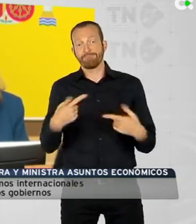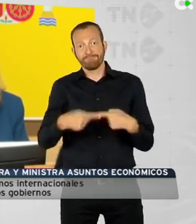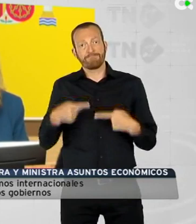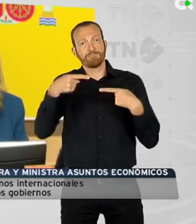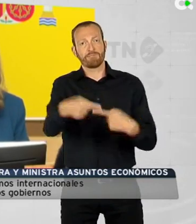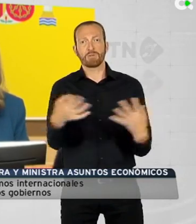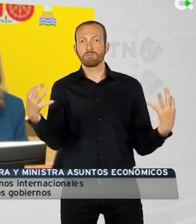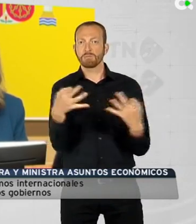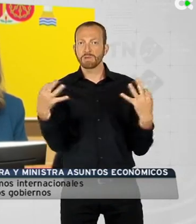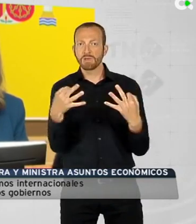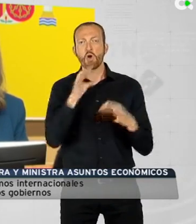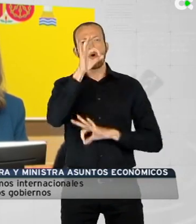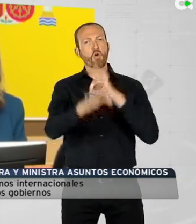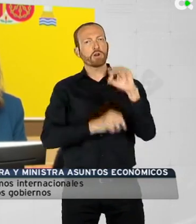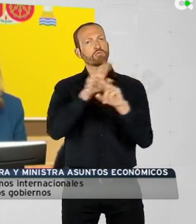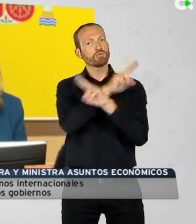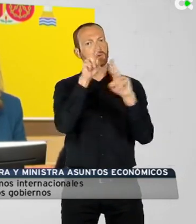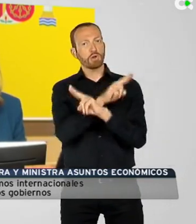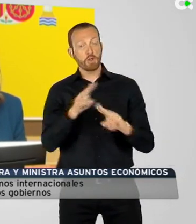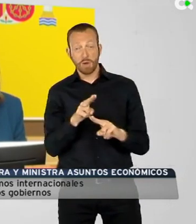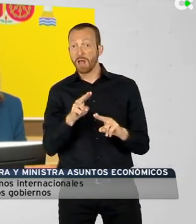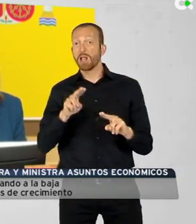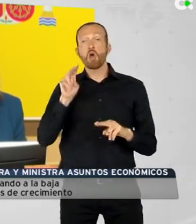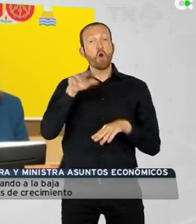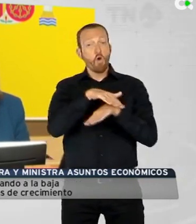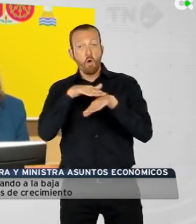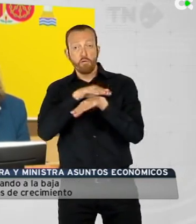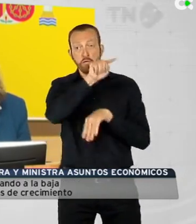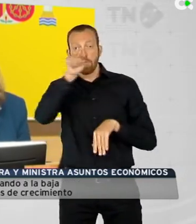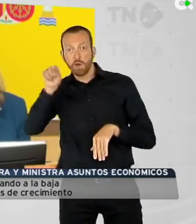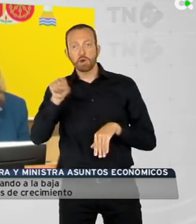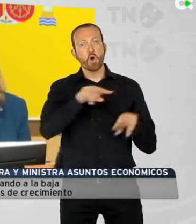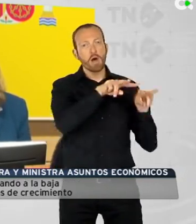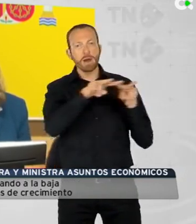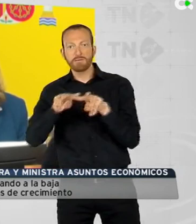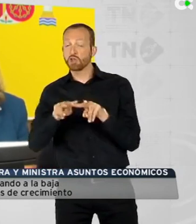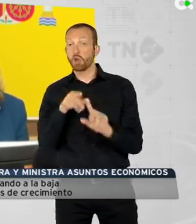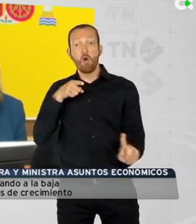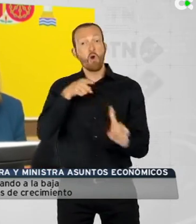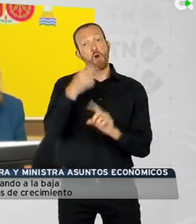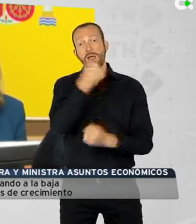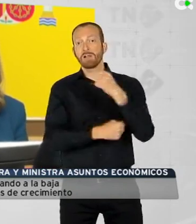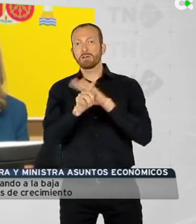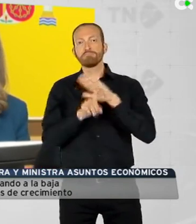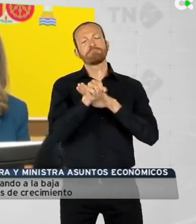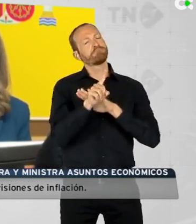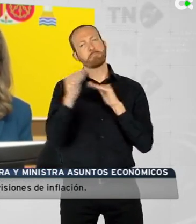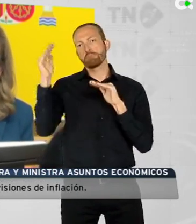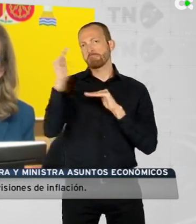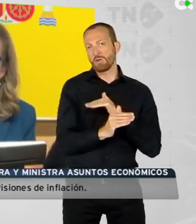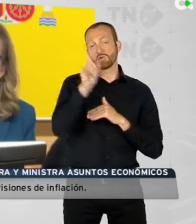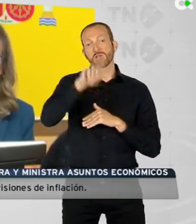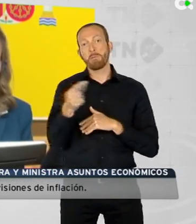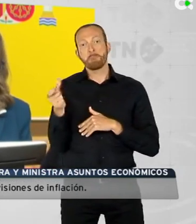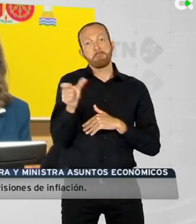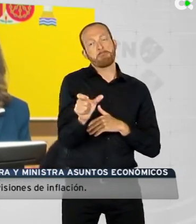consecuencia, todos los organismos internacionales, todos los gobiernos, están revisando a la baja sus previsiones de crecimiento y al alza